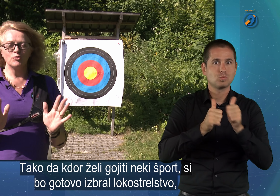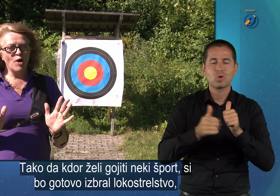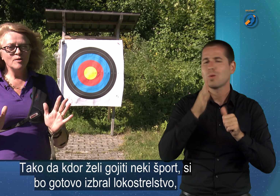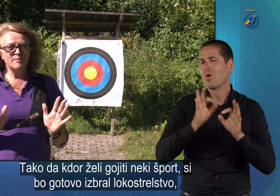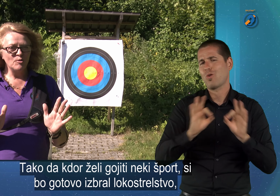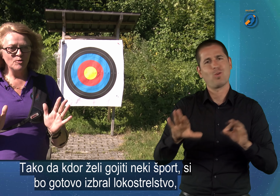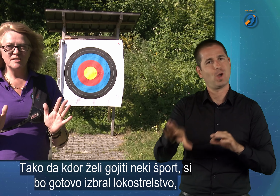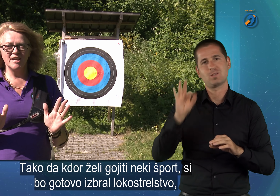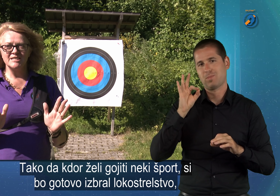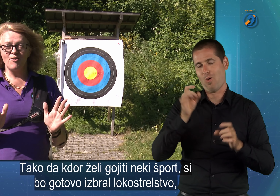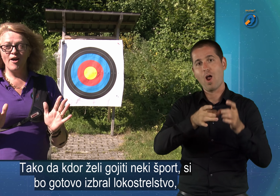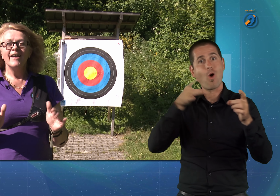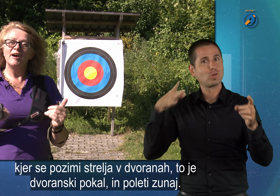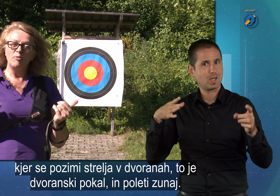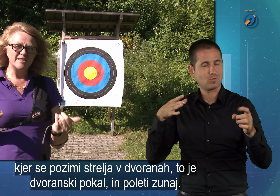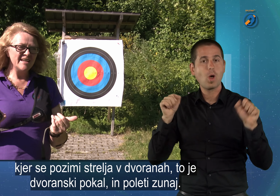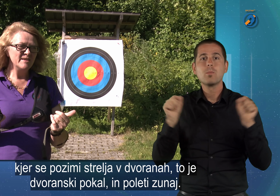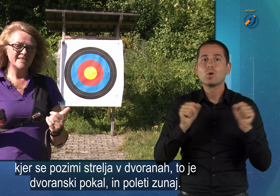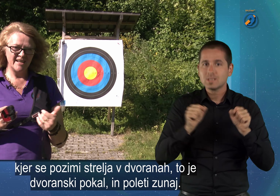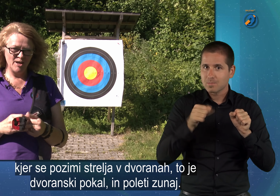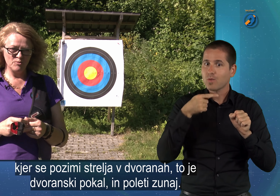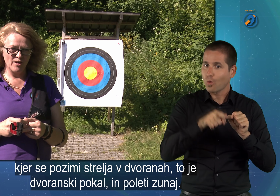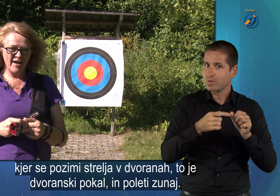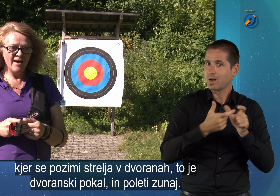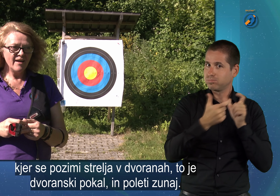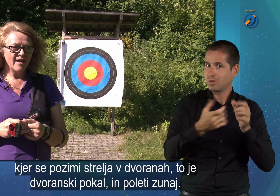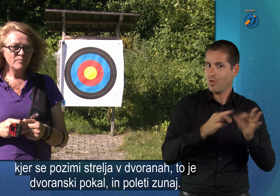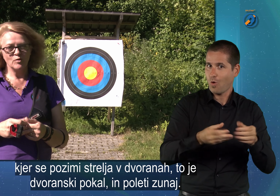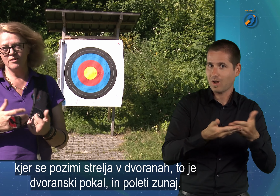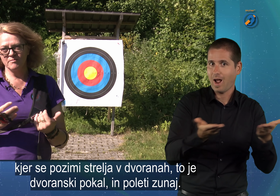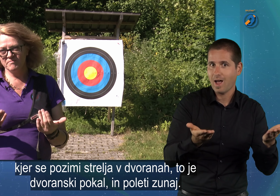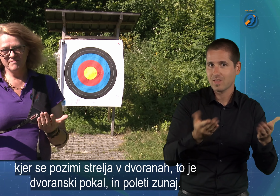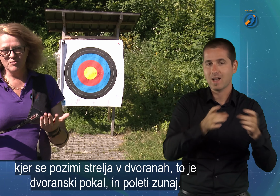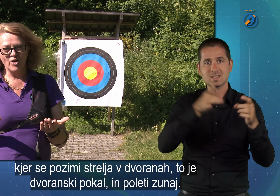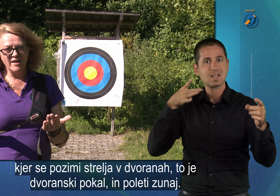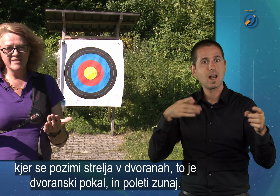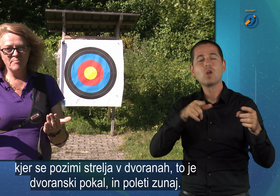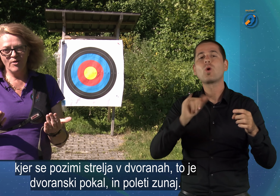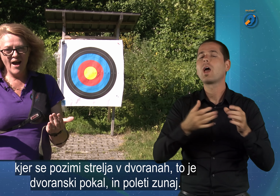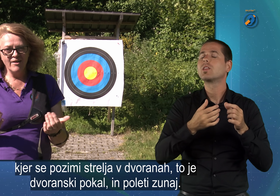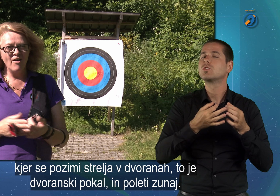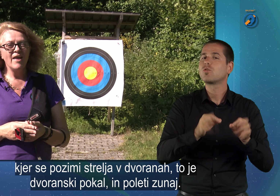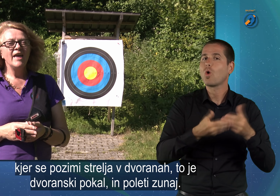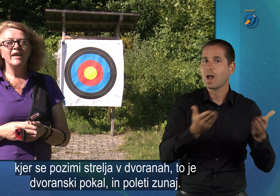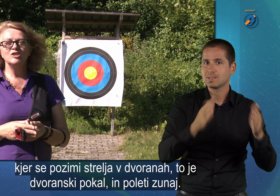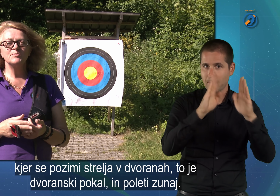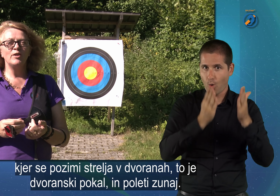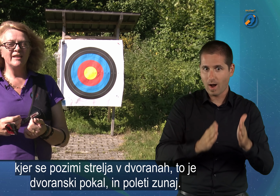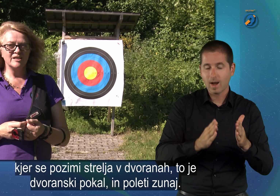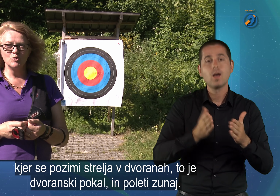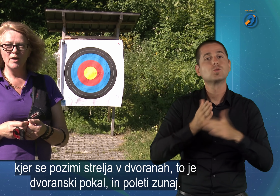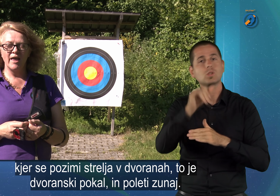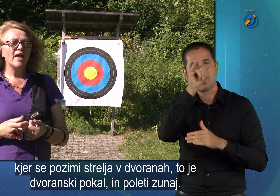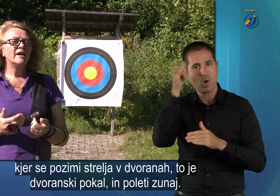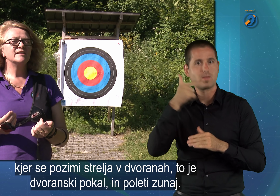si bo gotovo izbral lokostrelstvo, ker po zimi se strelja v dvoranah, to je dvoranski pokal, no? In čez